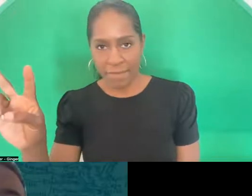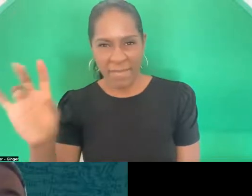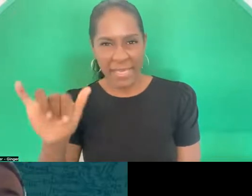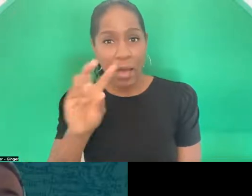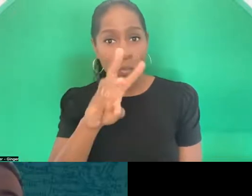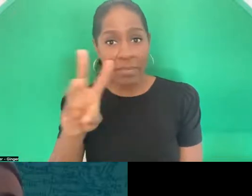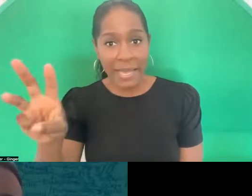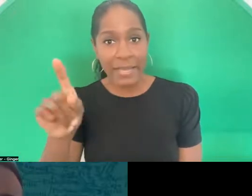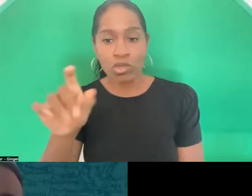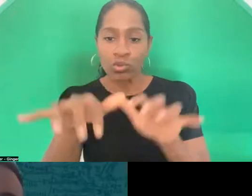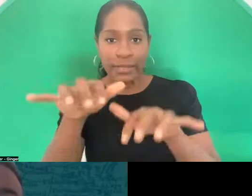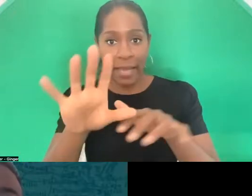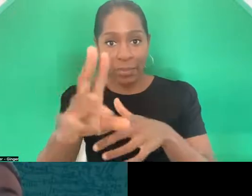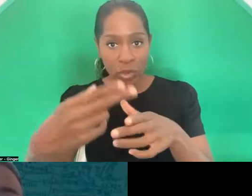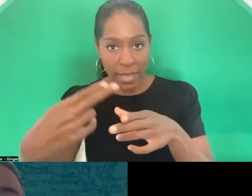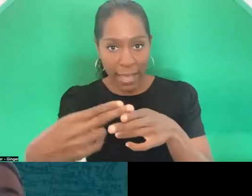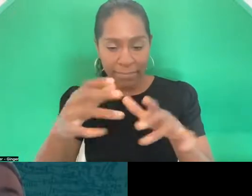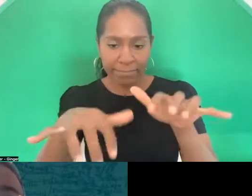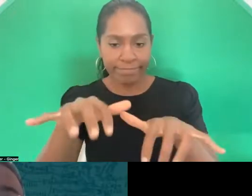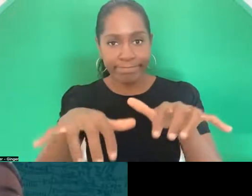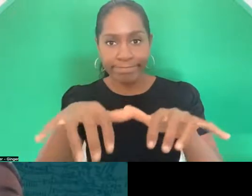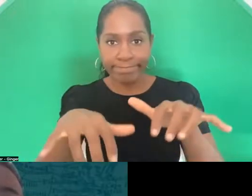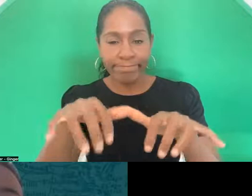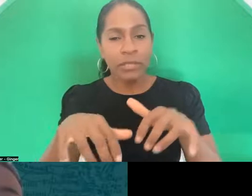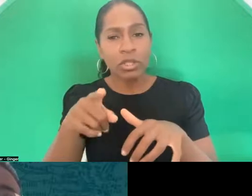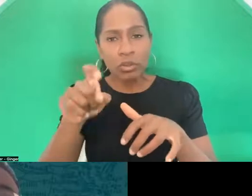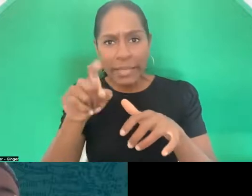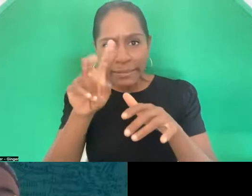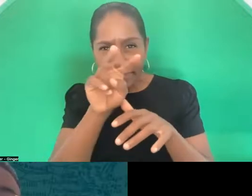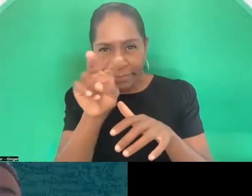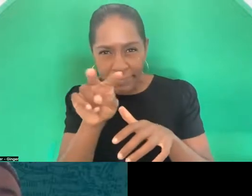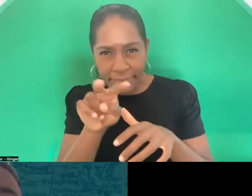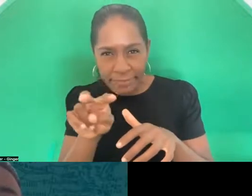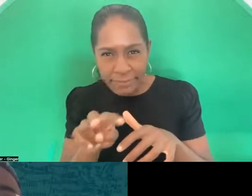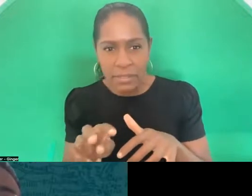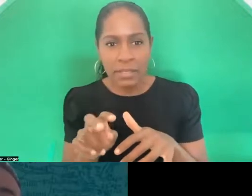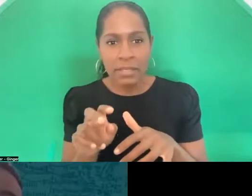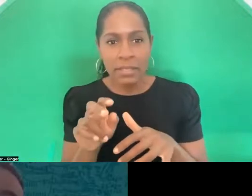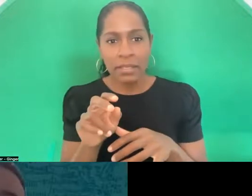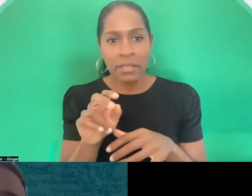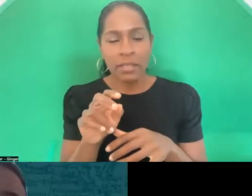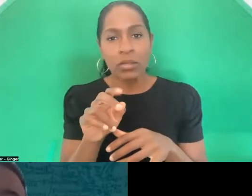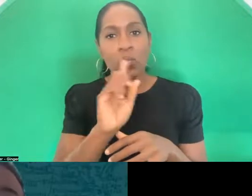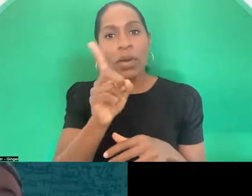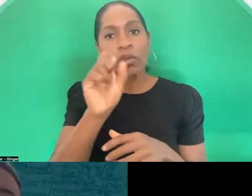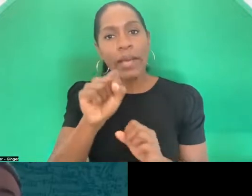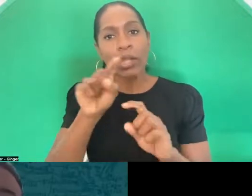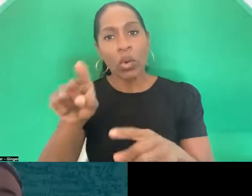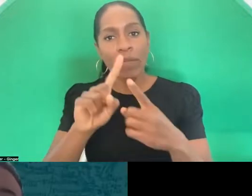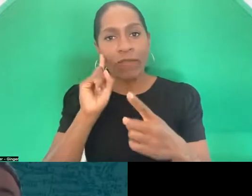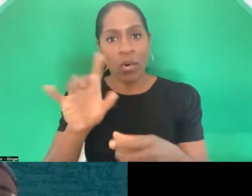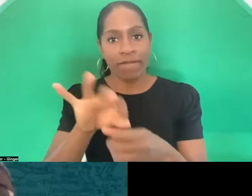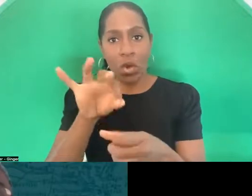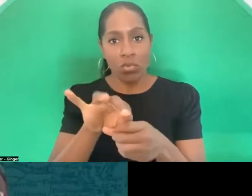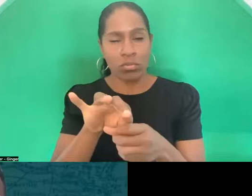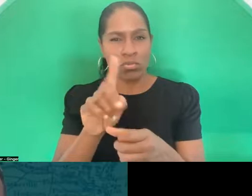es ahí donde pueden escribir su nombre y Buscar exactamente dónde van a votar Cuál